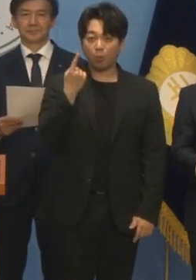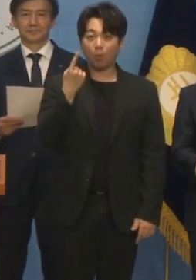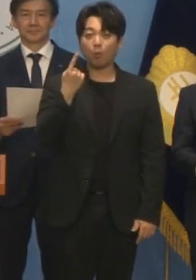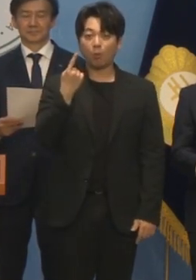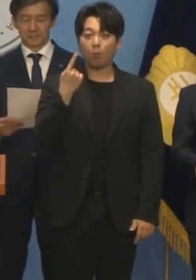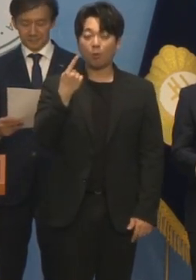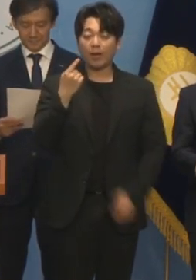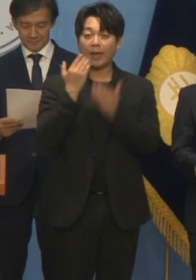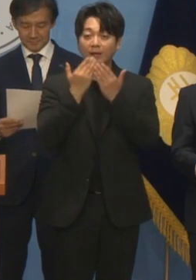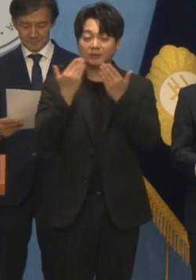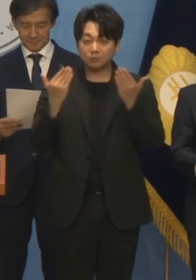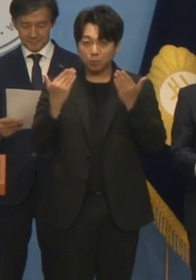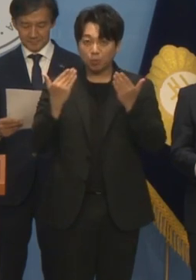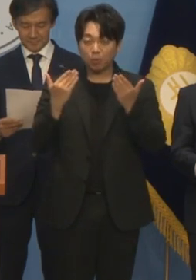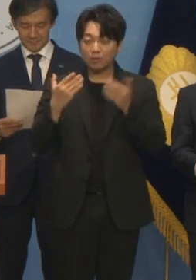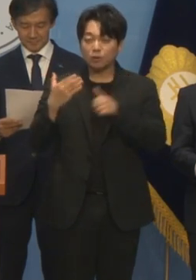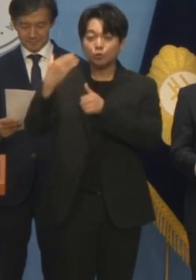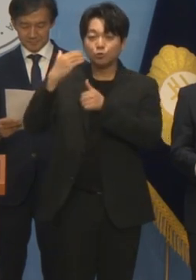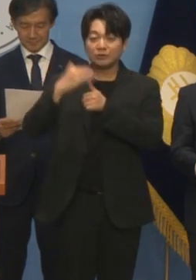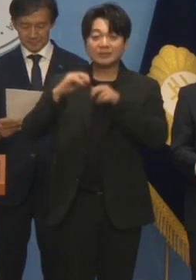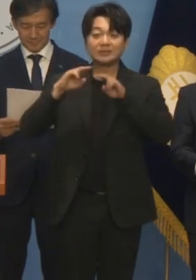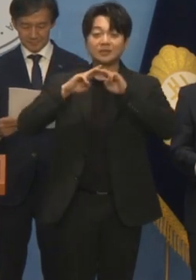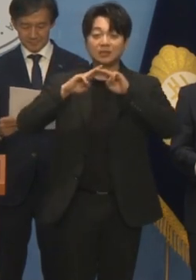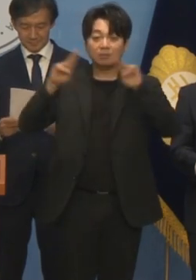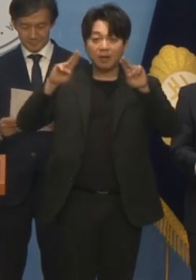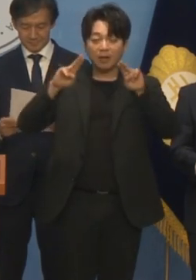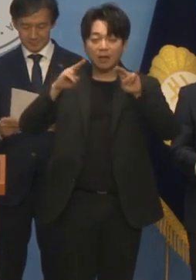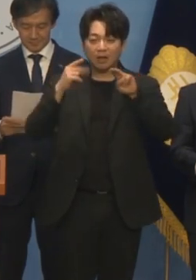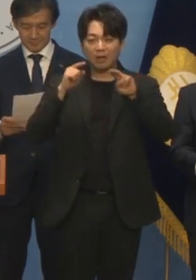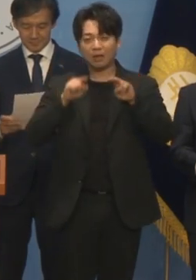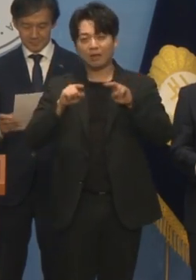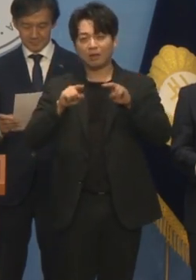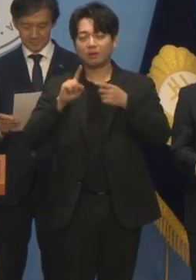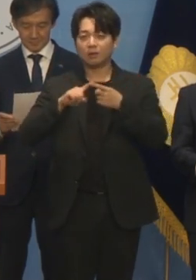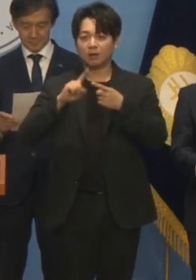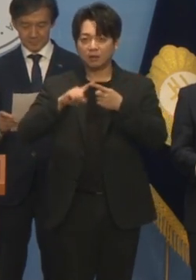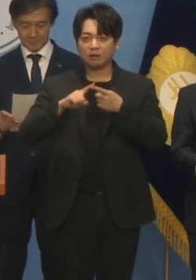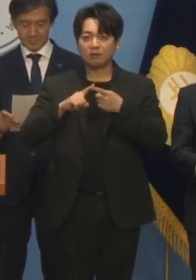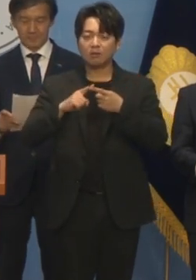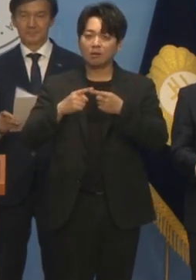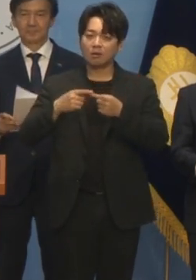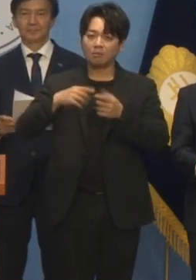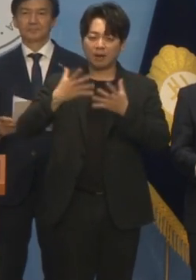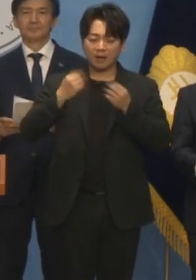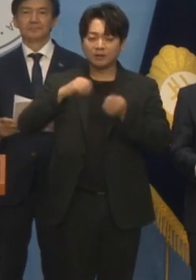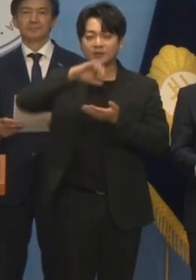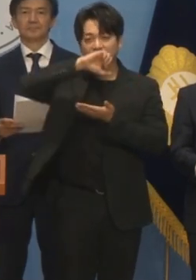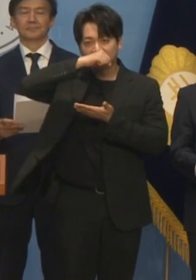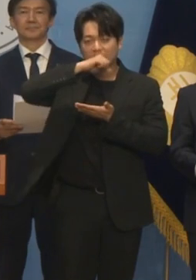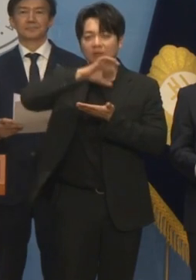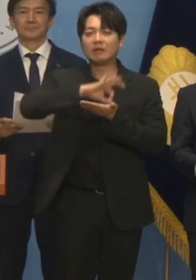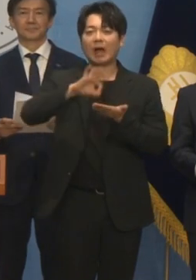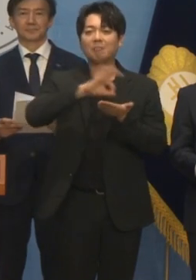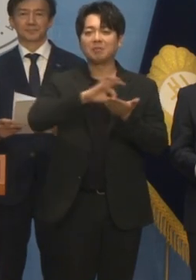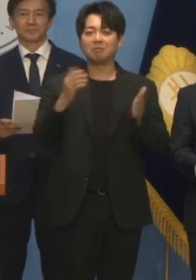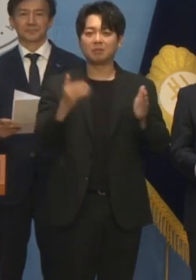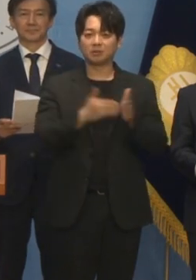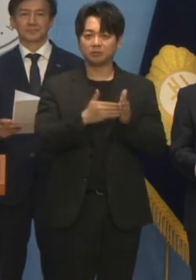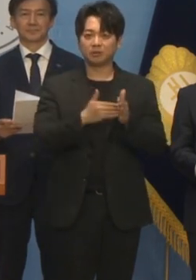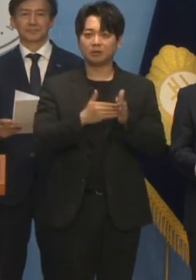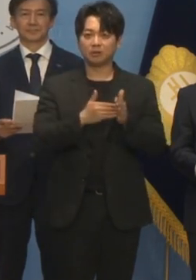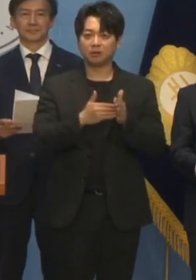5,500억 원이라는 천문학적인 국가 예산을 낭비했습니다. 대통령 부부의 수차례 순방, K컬처